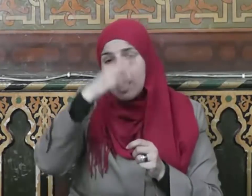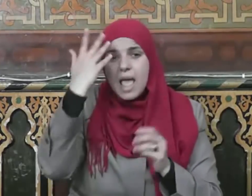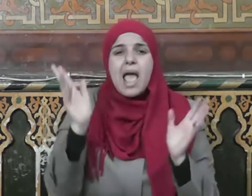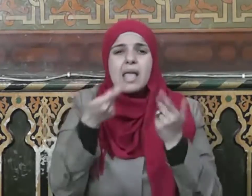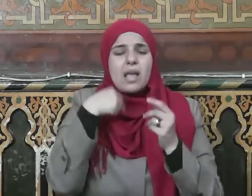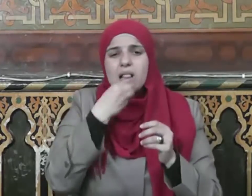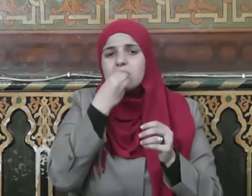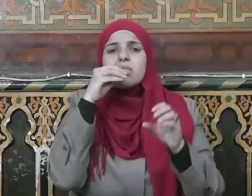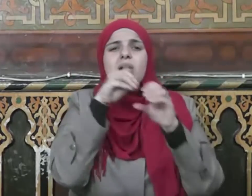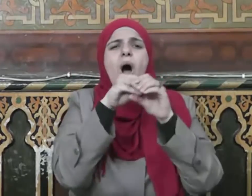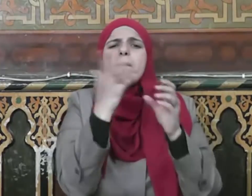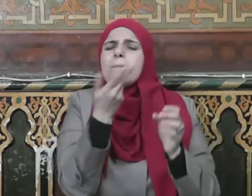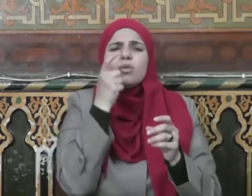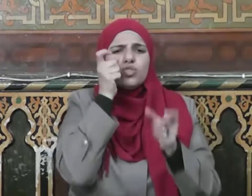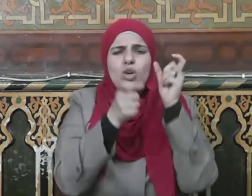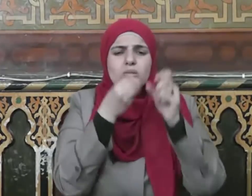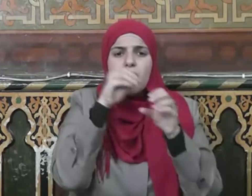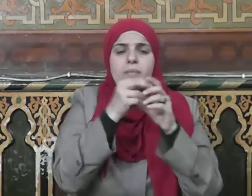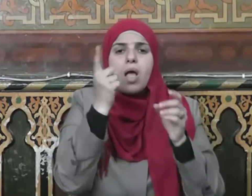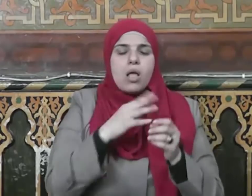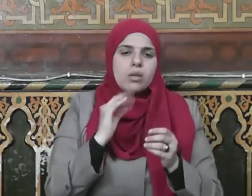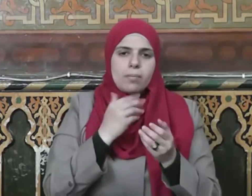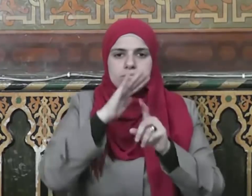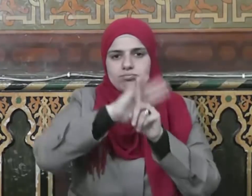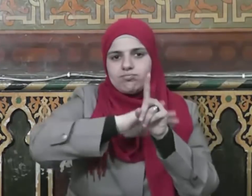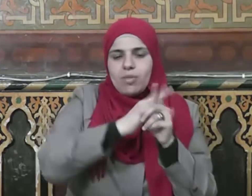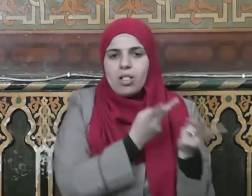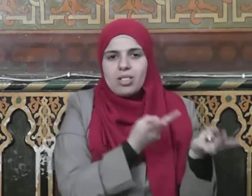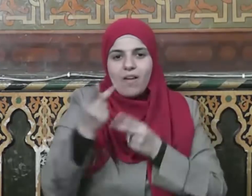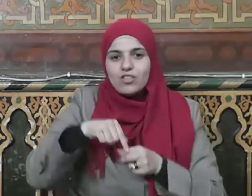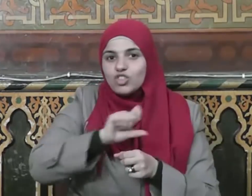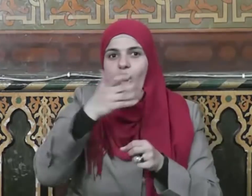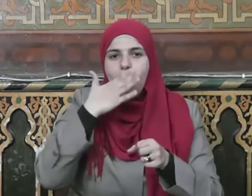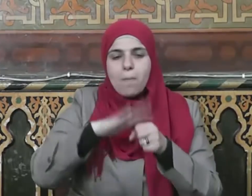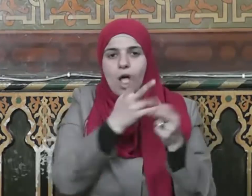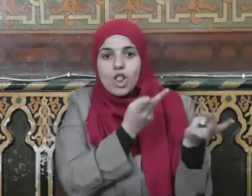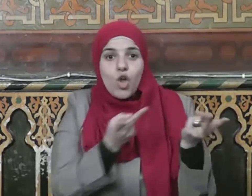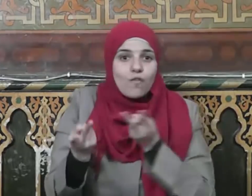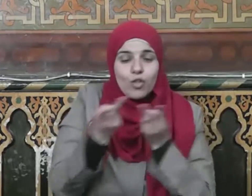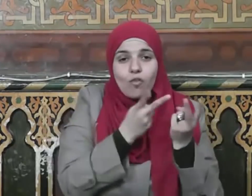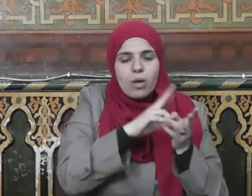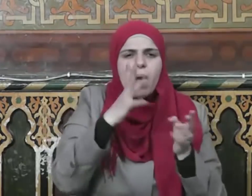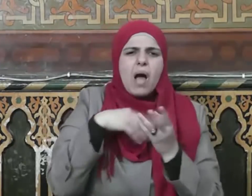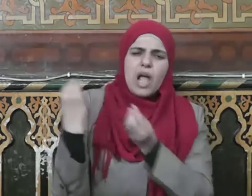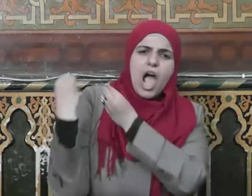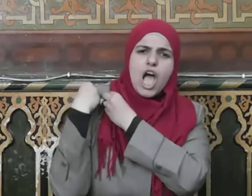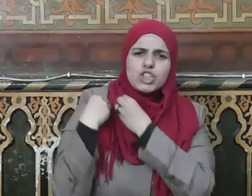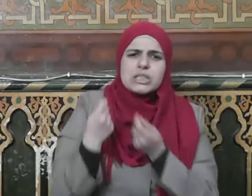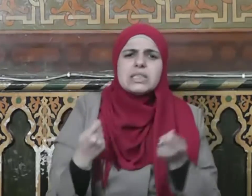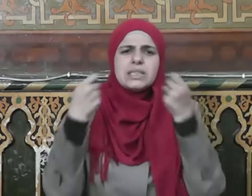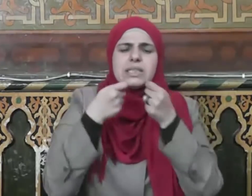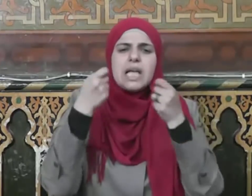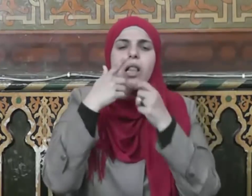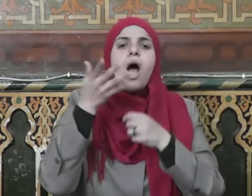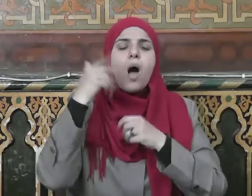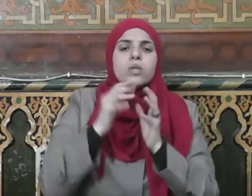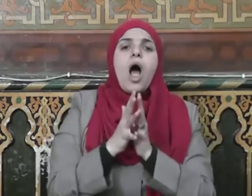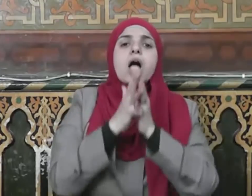الطعام وإكرام الضيف في هذا الشهر أعلى أجرا وأعظم ثوابا، حيث